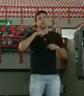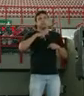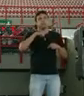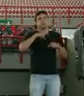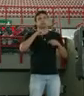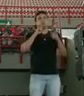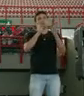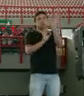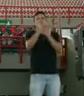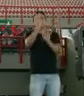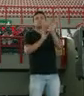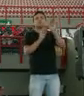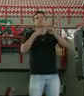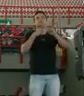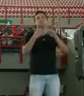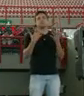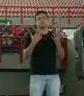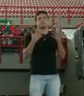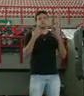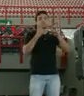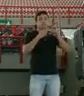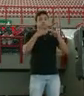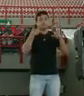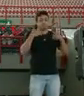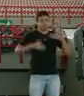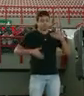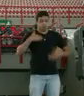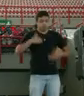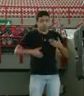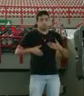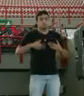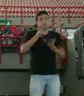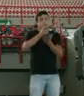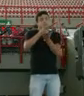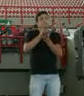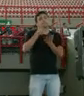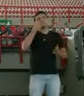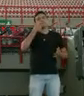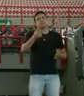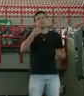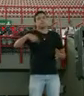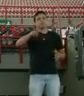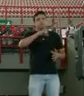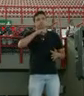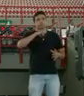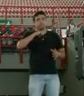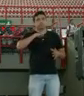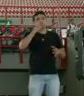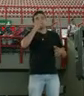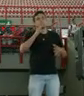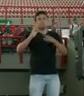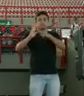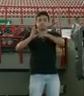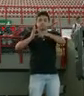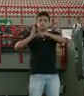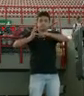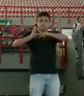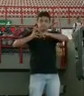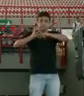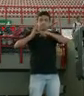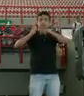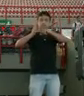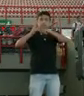desta coordenação? Nós somos um corpo, eu costumo sempre dizer que nós somos uma máquina, máquina